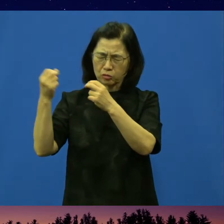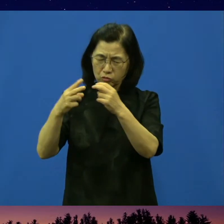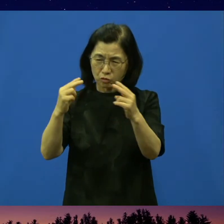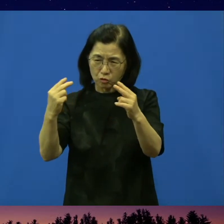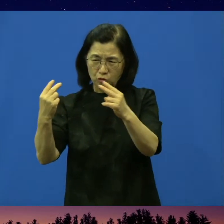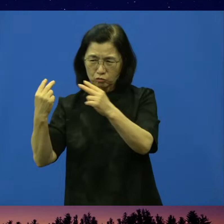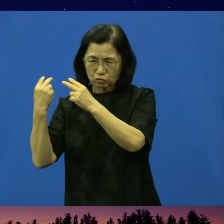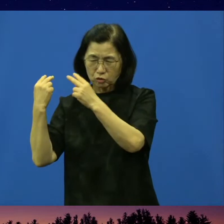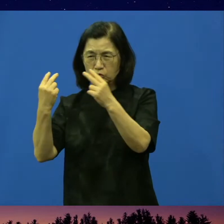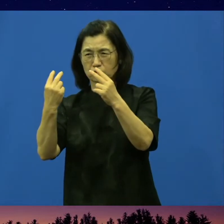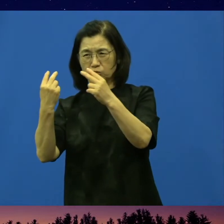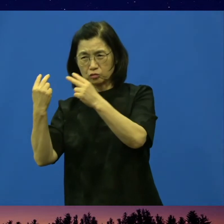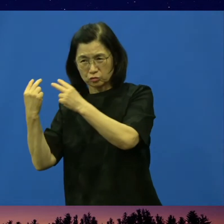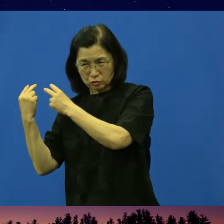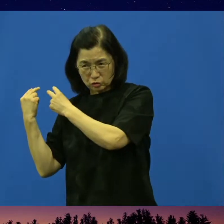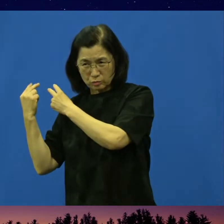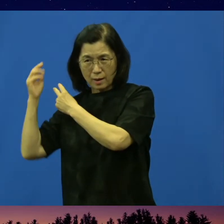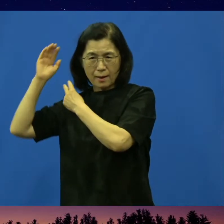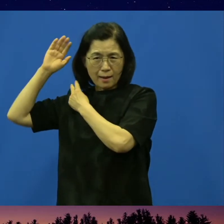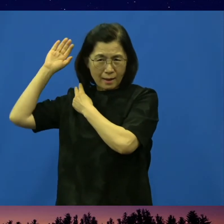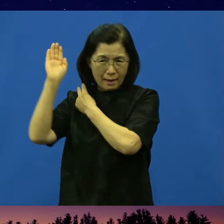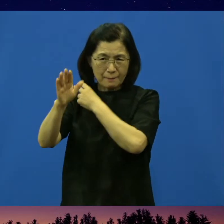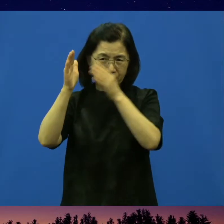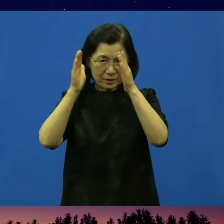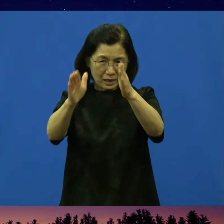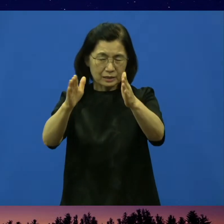이게 혼란기에서 혼란기